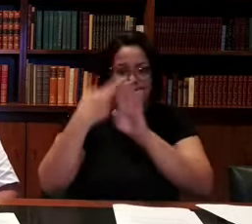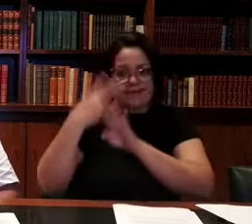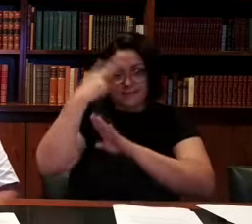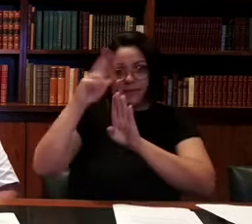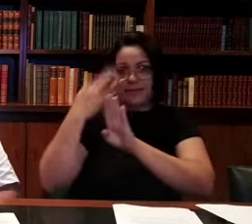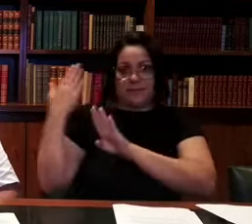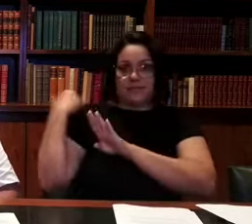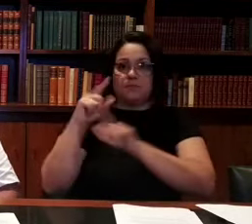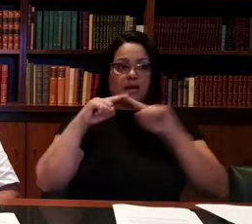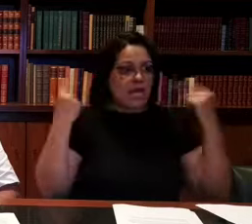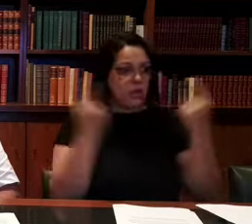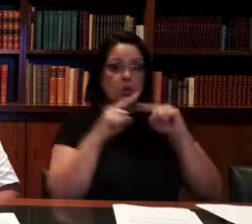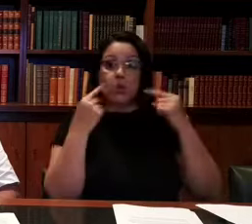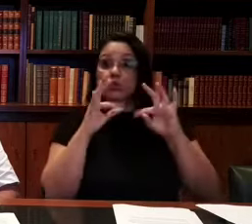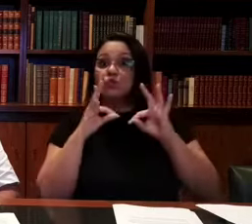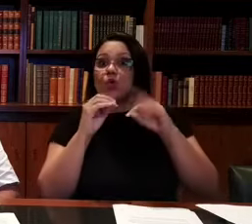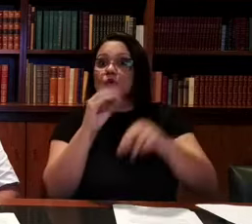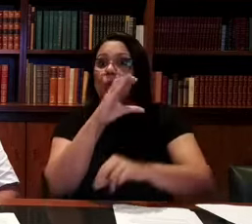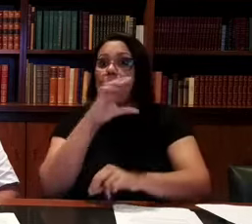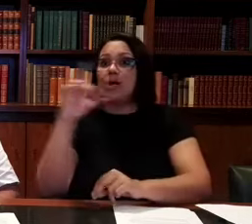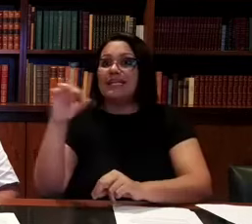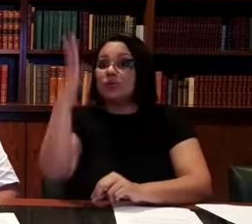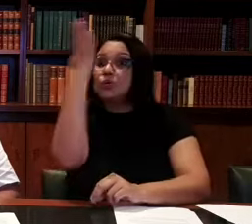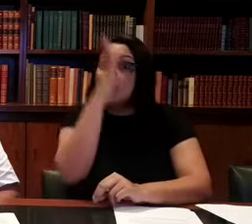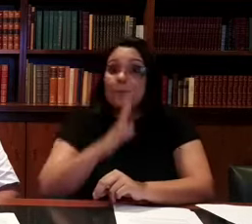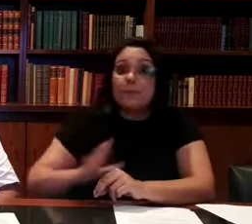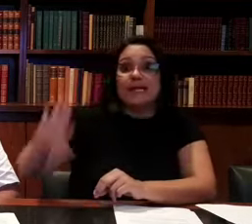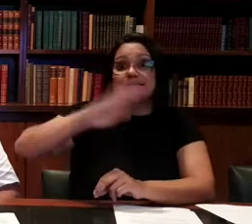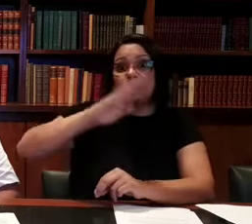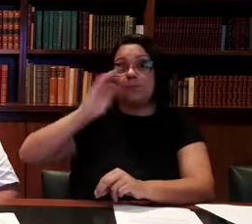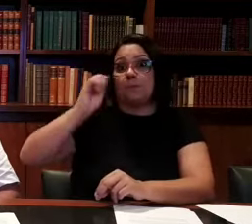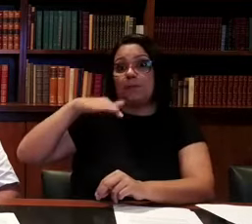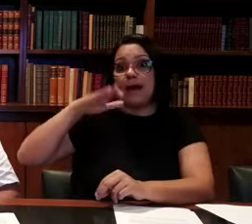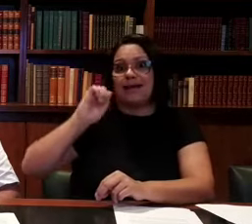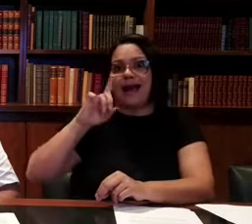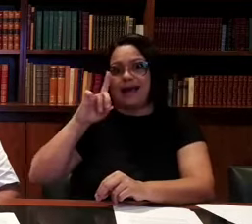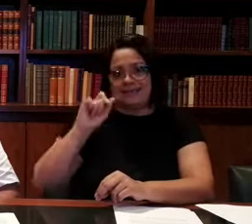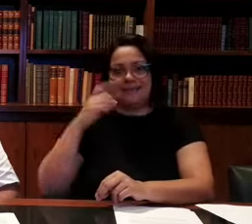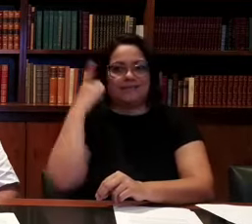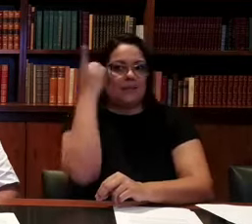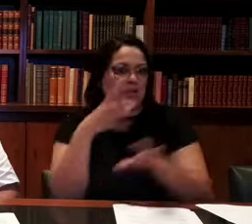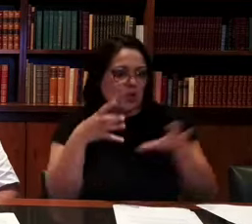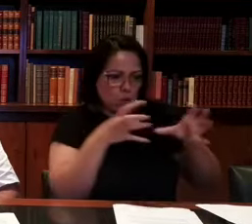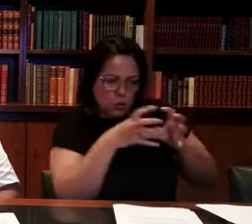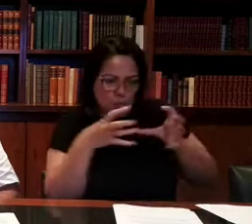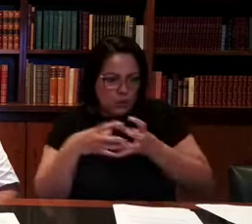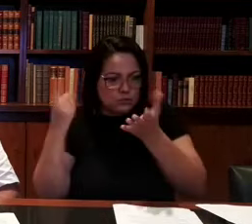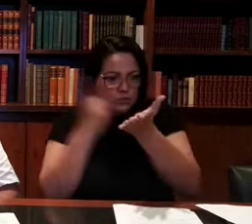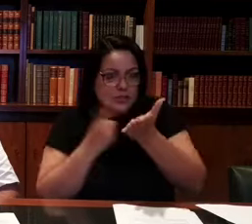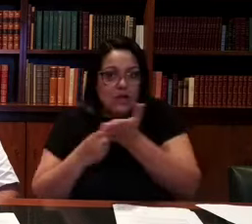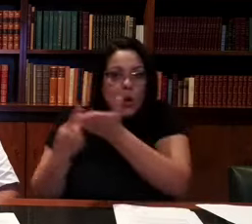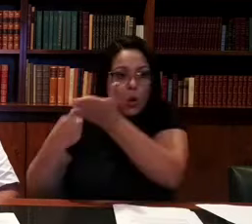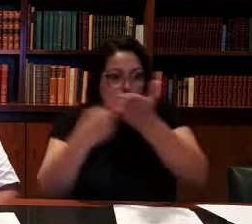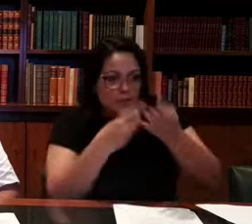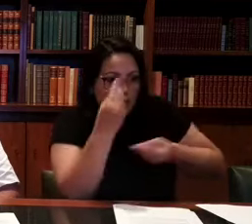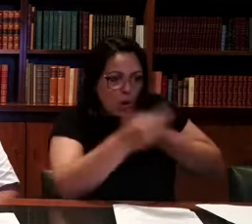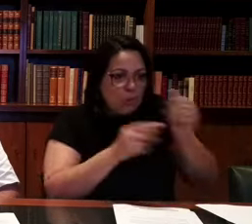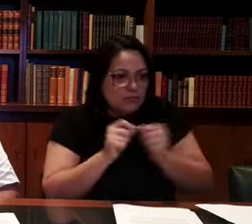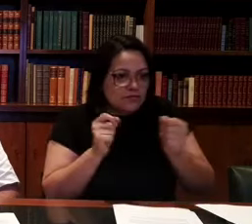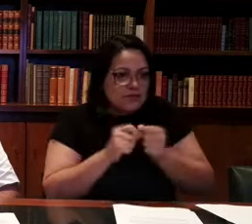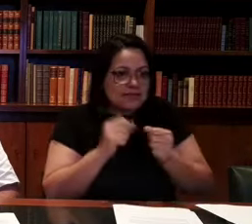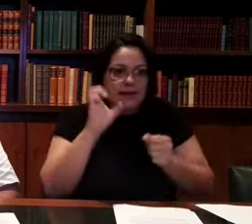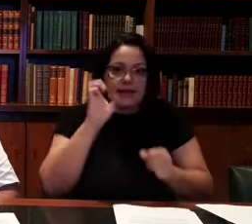fez reunião com todos os coordenadores de bancadas do Brasil com todos os estados justamente para combinar como que vai ser